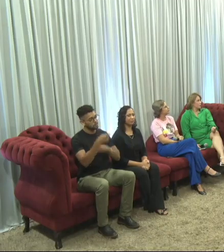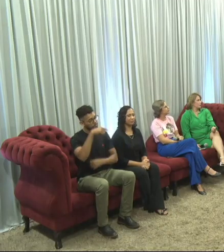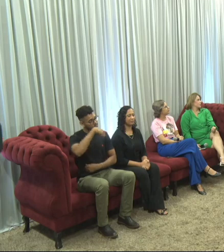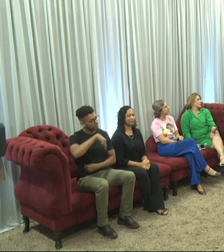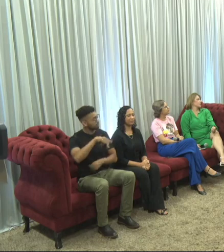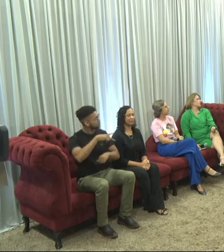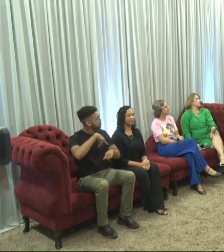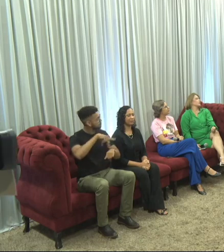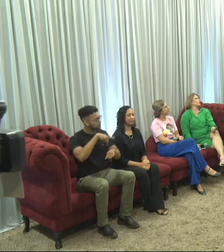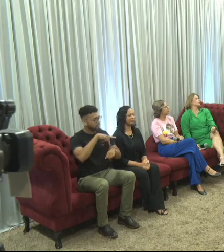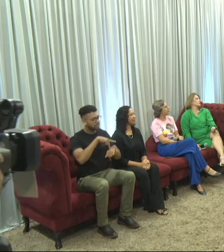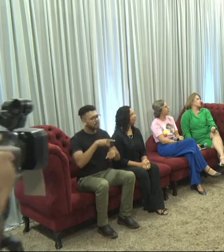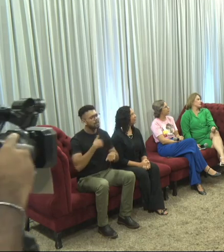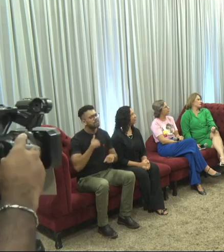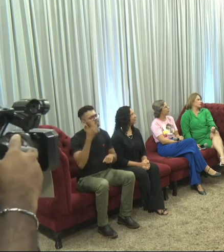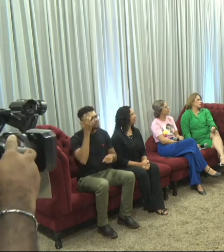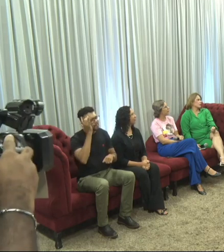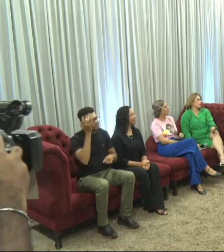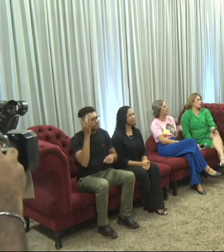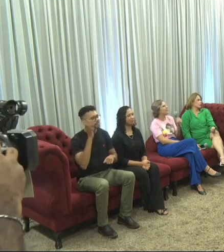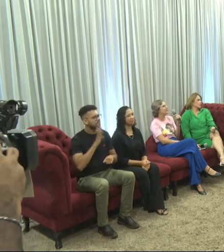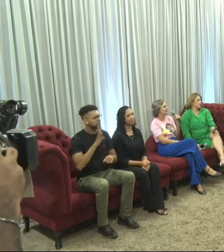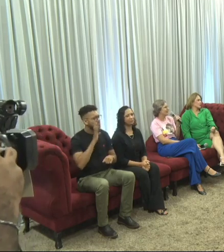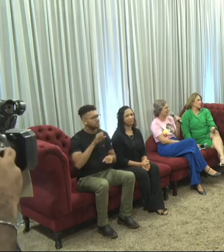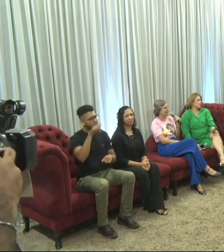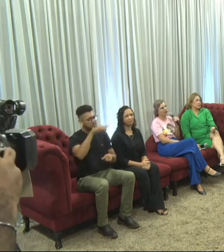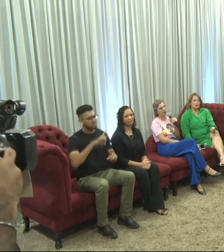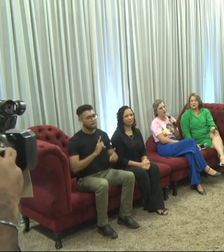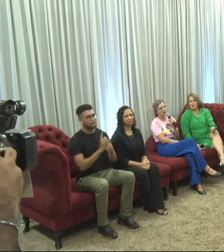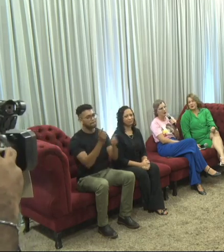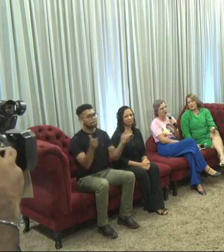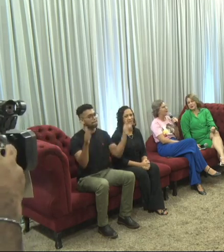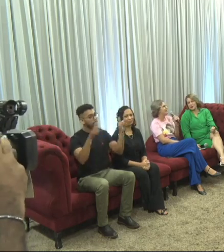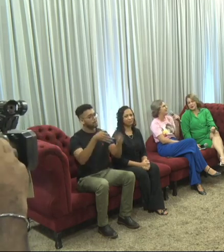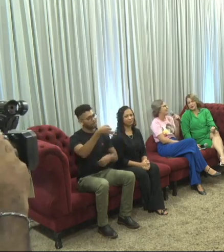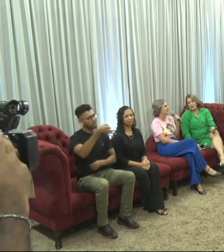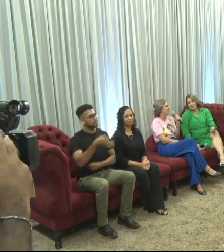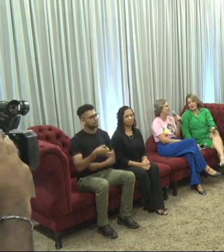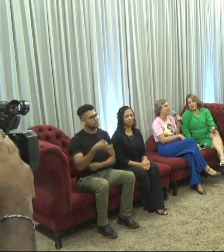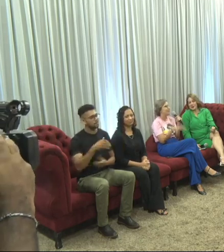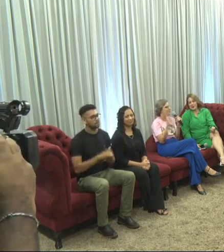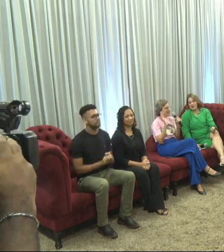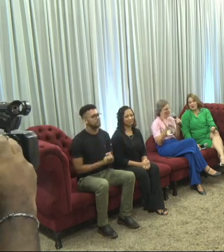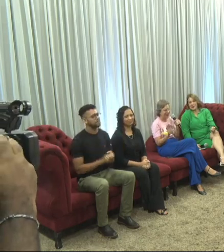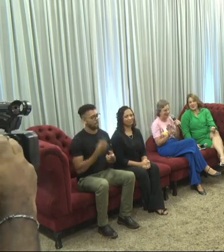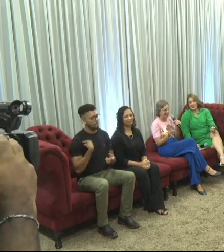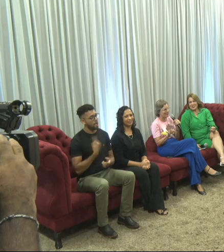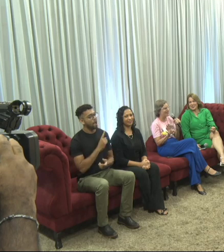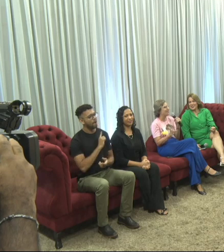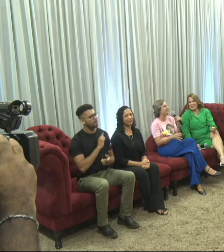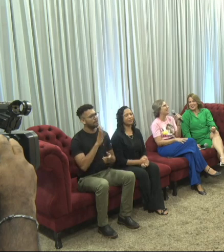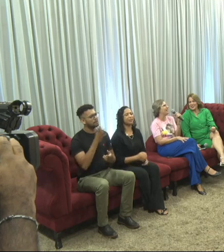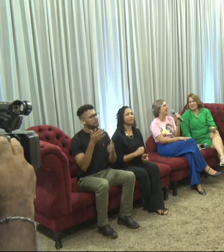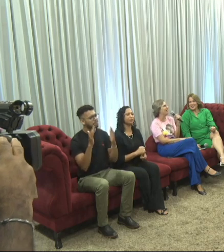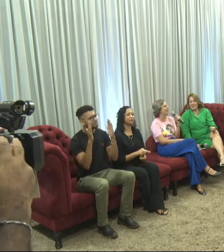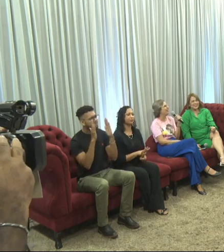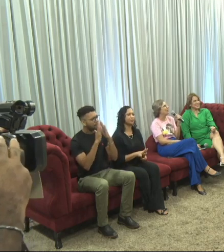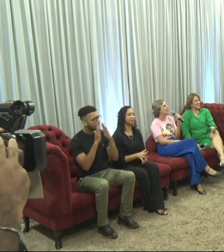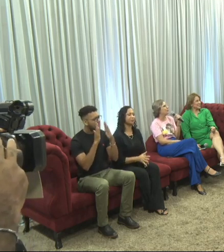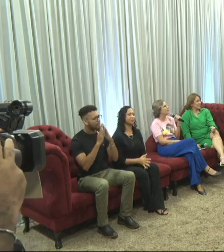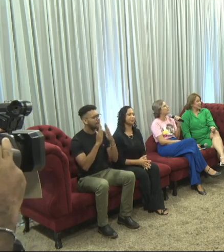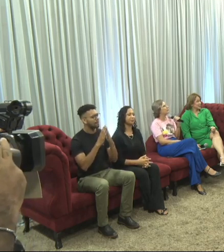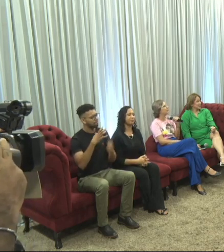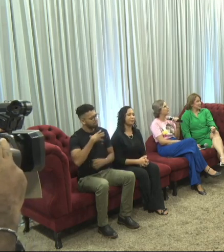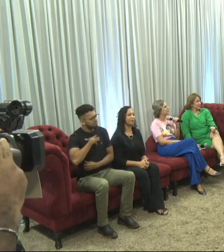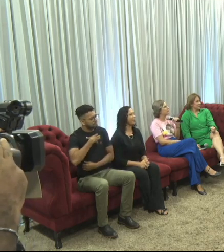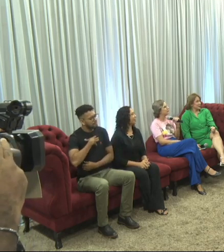acho bacana é que vocês encontraram agora o lugar certo, não foi? Sim, fomos muito bem recebidos, estamos em casa. Eu